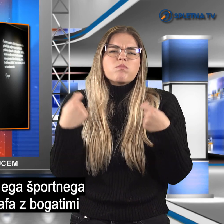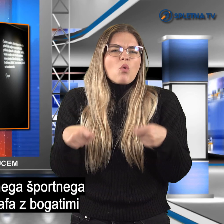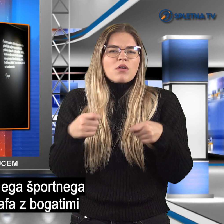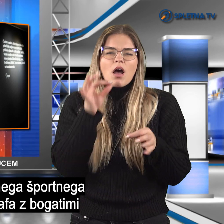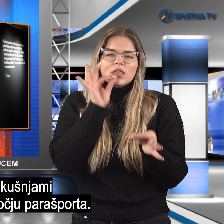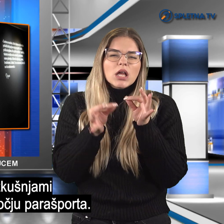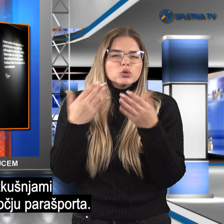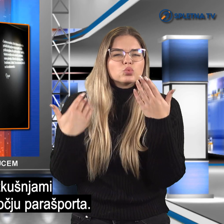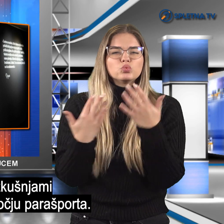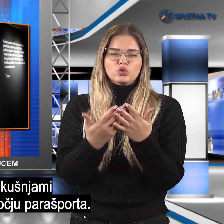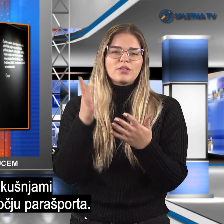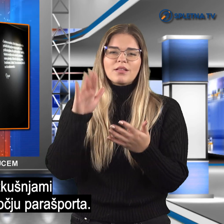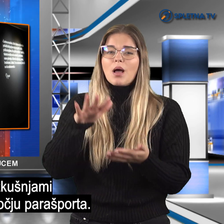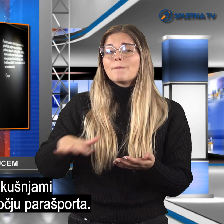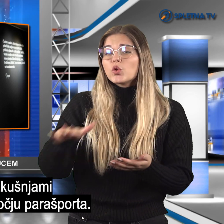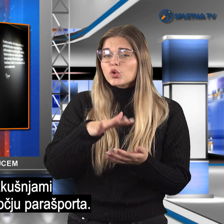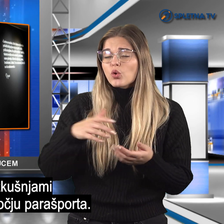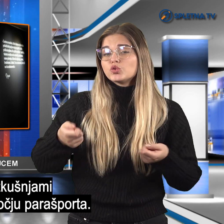področju parašporta.